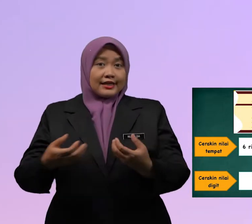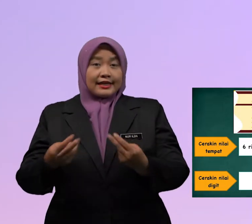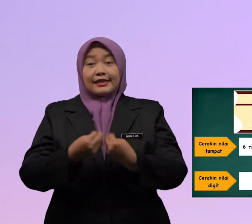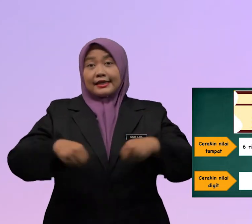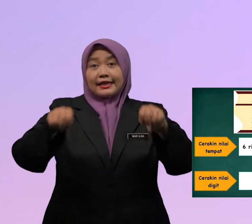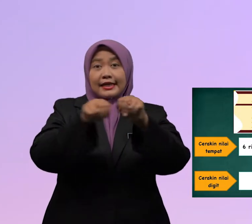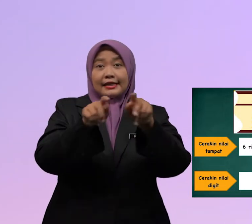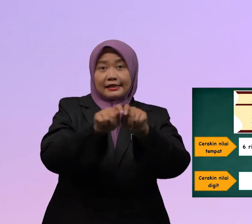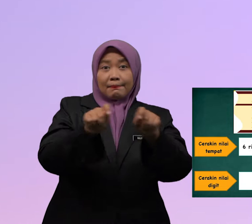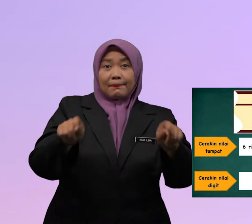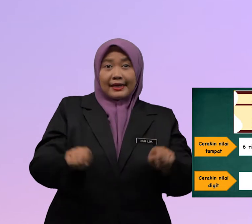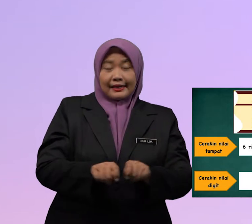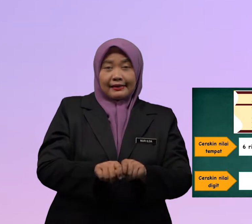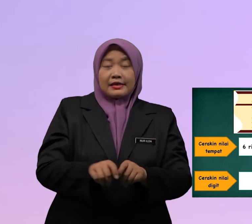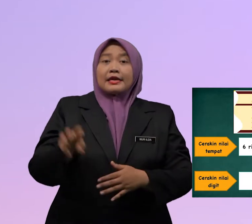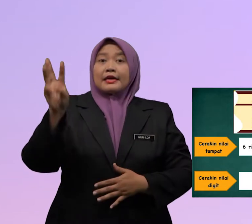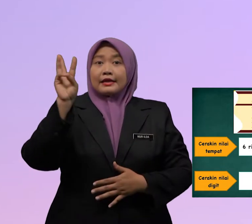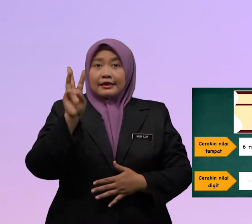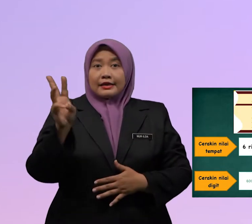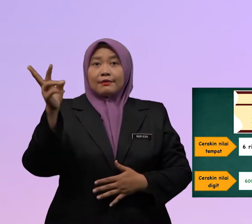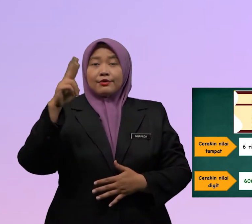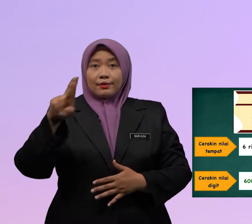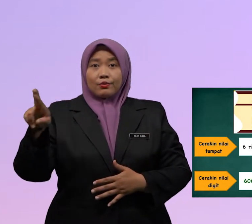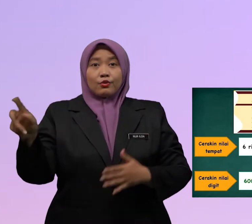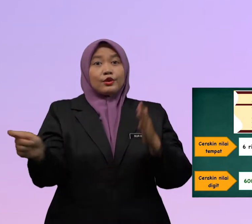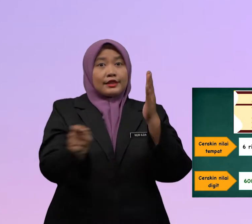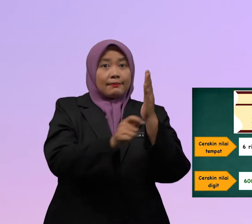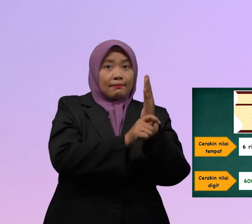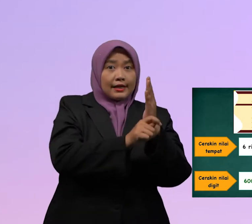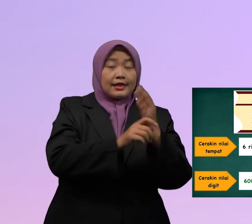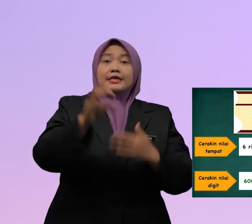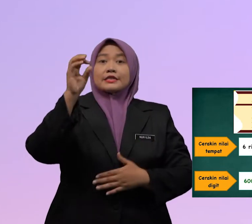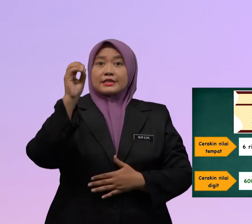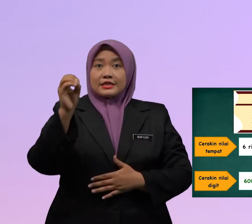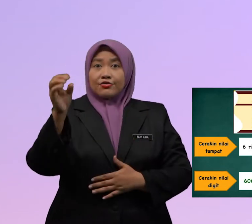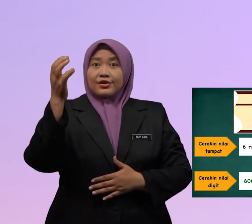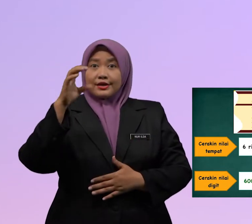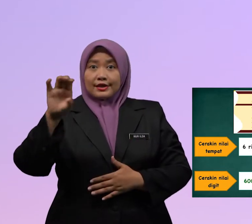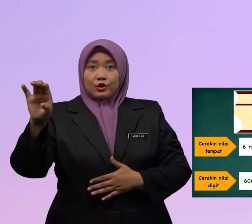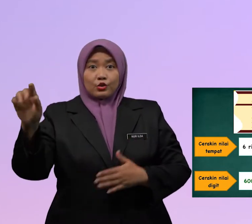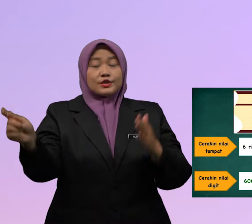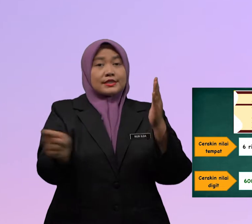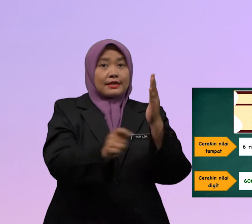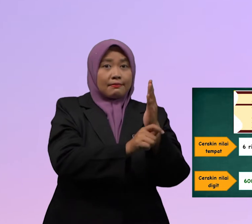Cerakin nilai tempat 6,000 tambah 0